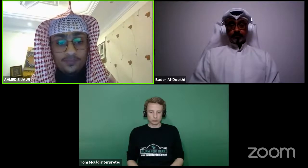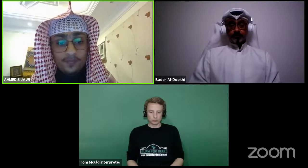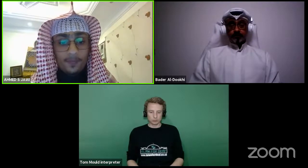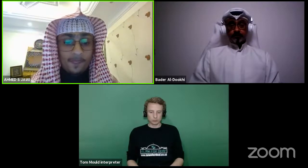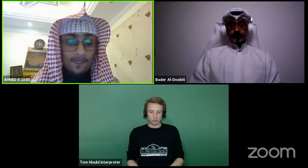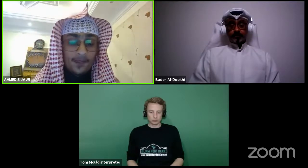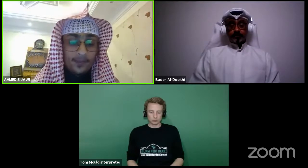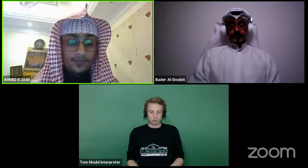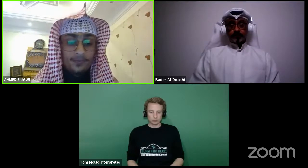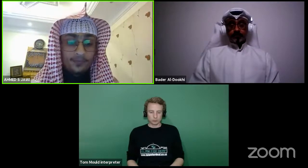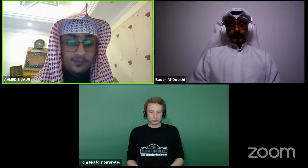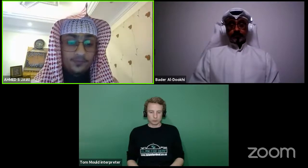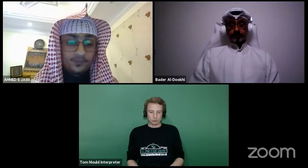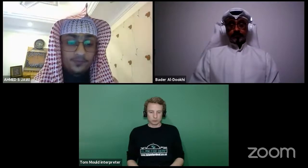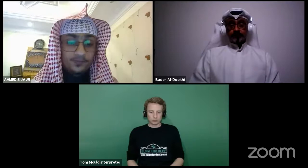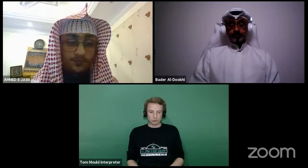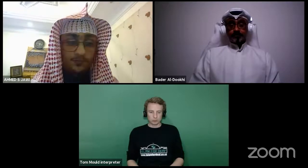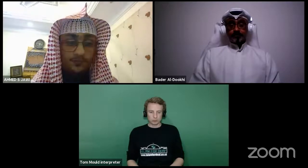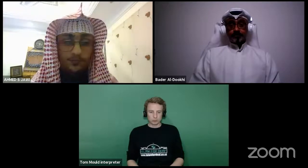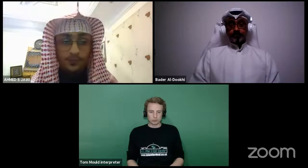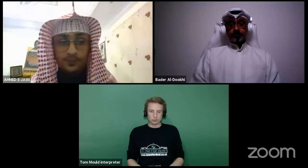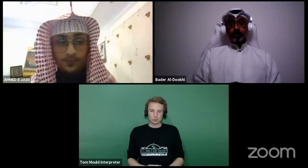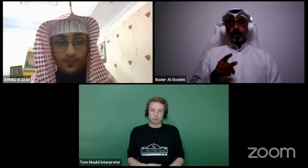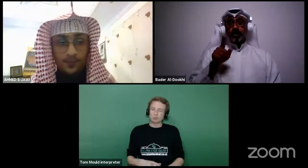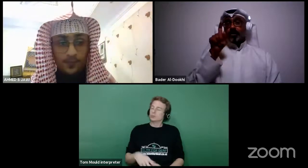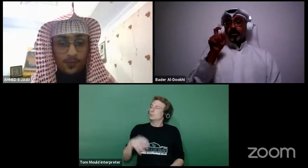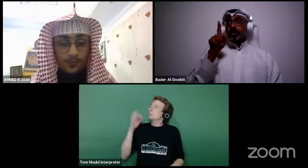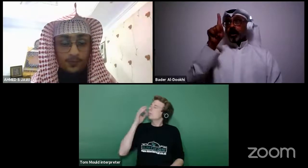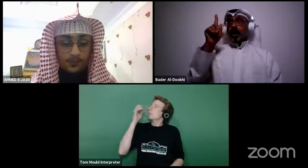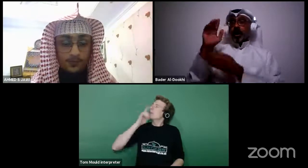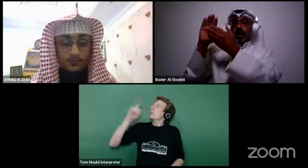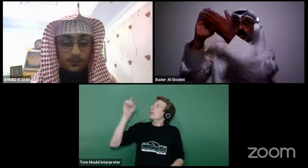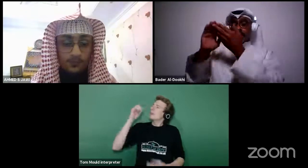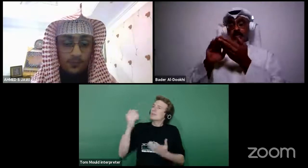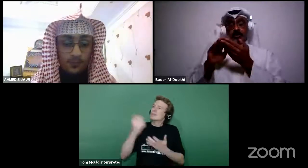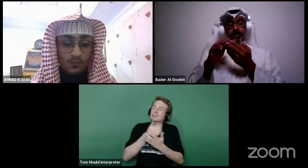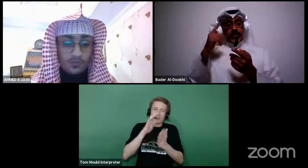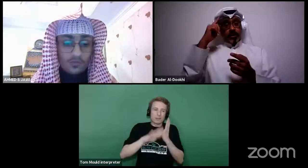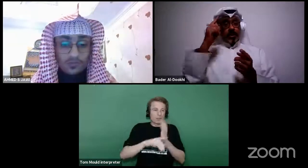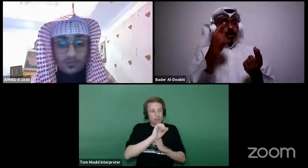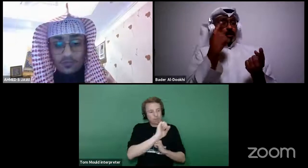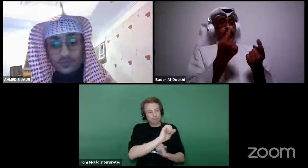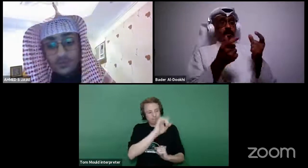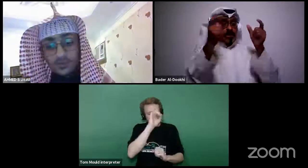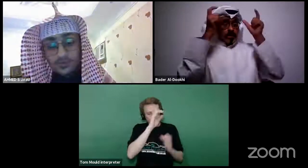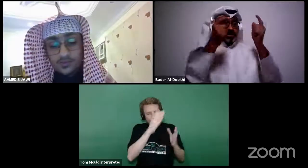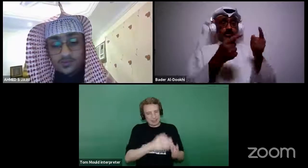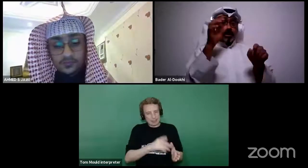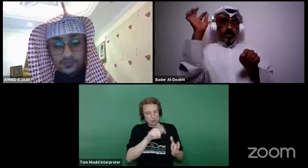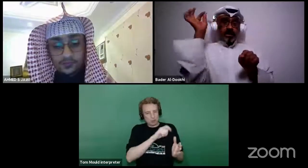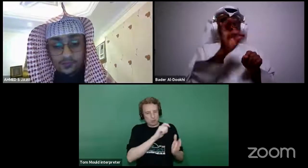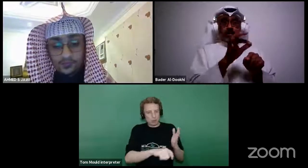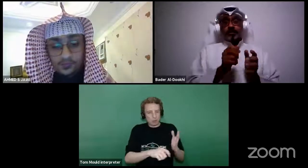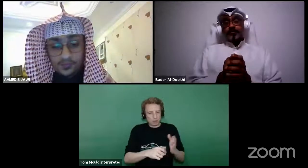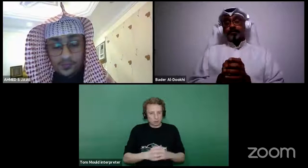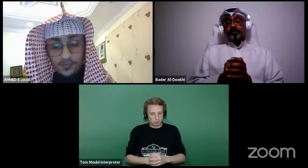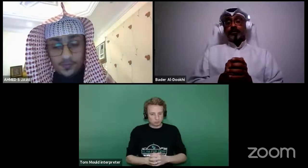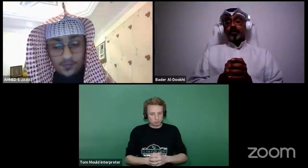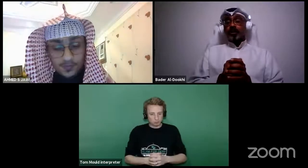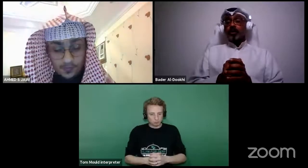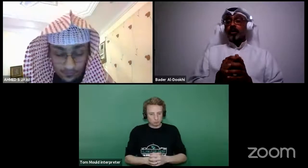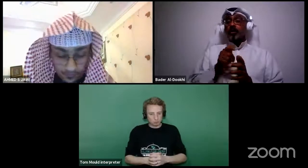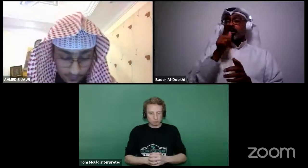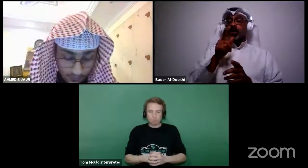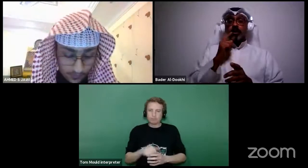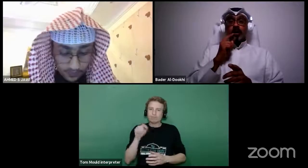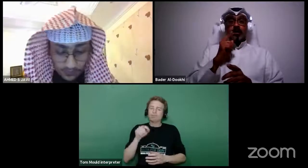لظالمون. I seek refuge with Allah from Satan the accursed. He said, Allah forbid